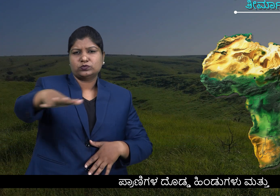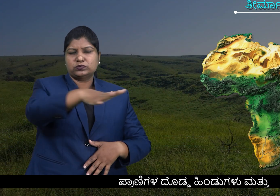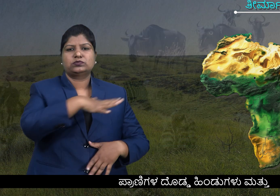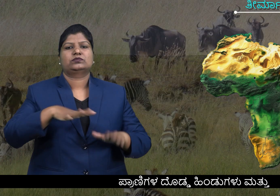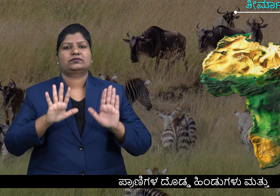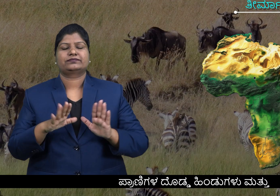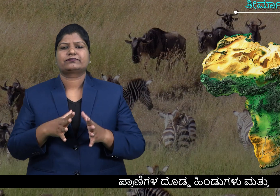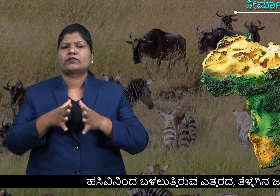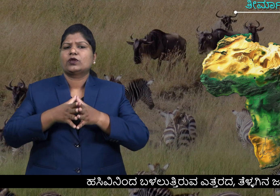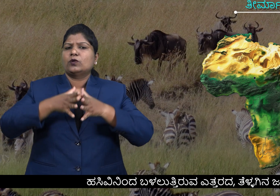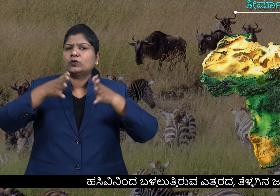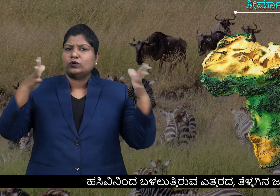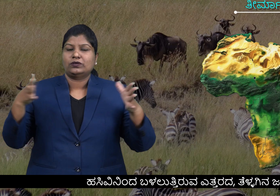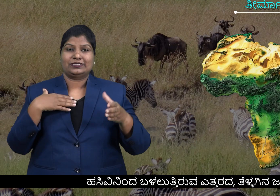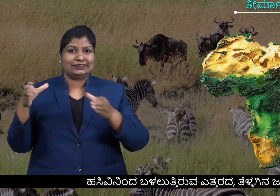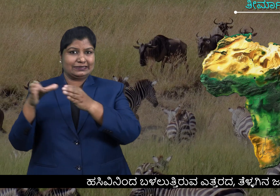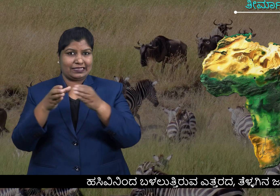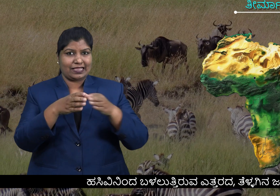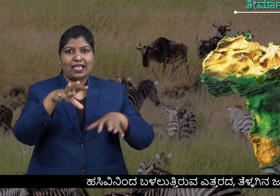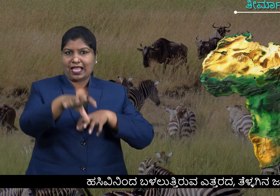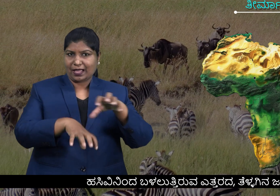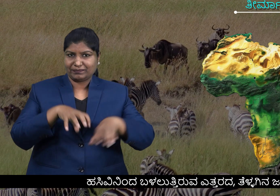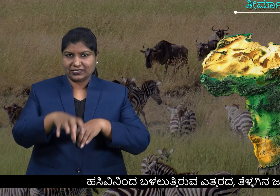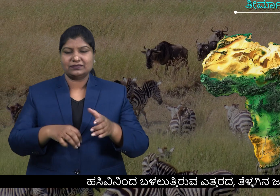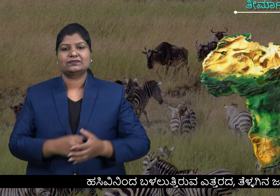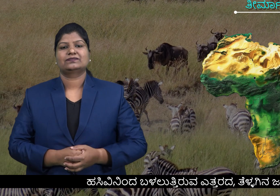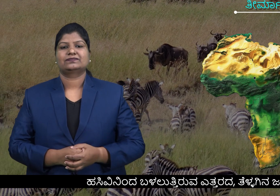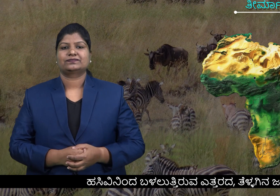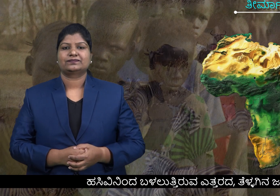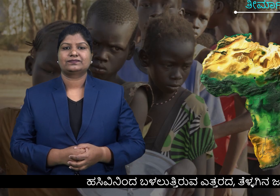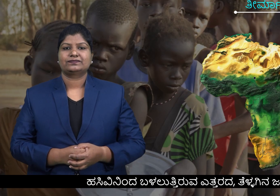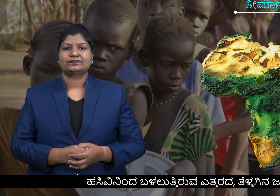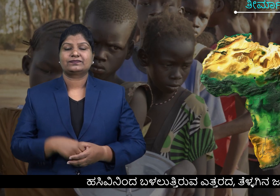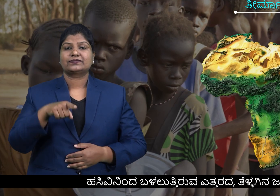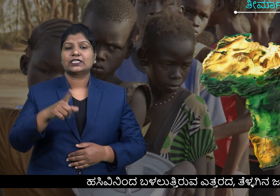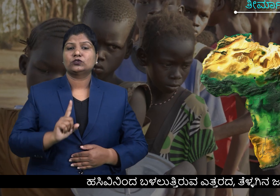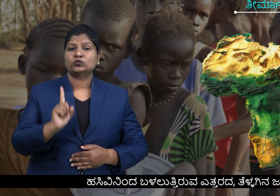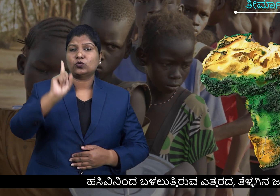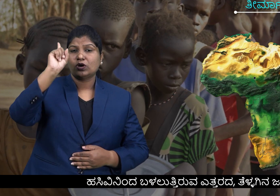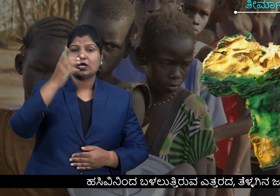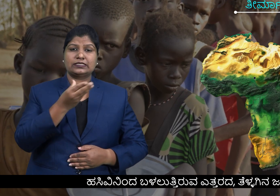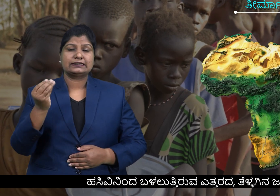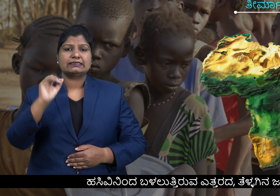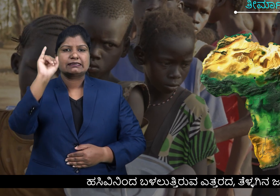ಹಿಂಡುಗಳು ಮತ್ತು ಹಸಿವಿನಿಂದ ಬಳಲುತ್ತಿರುವ ಎತ್ತರದ ತೆಳ್ಳಗಿನ ಜನರು.